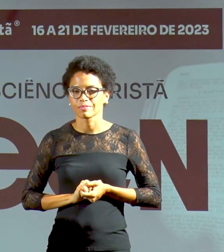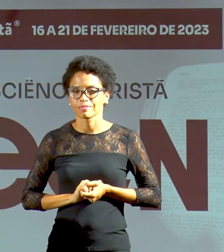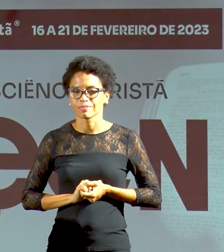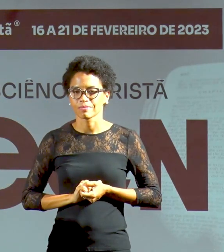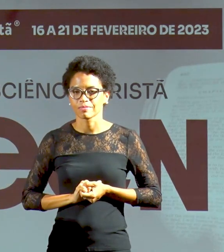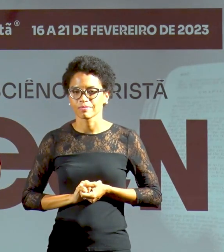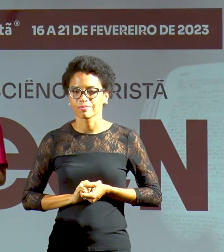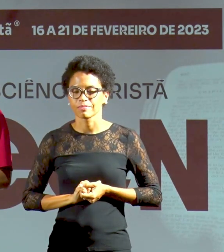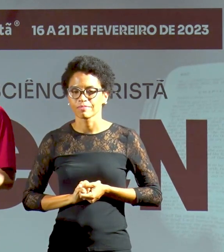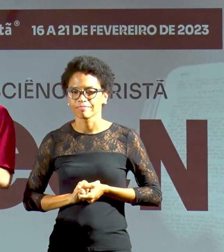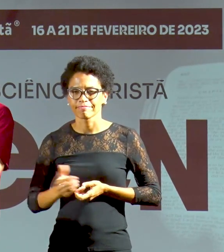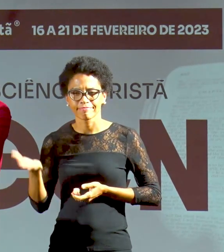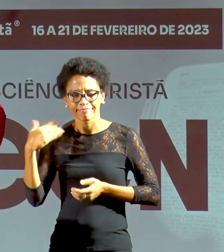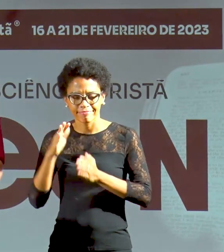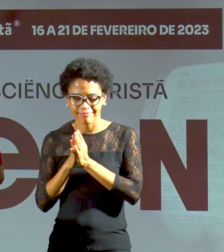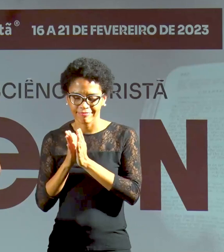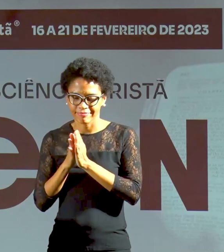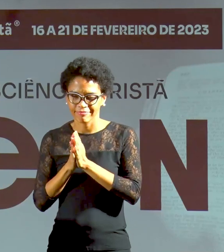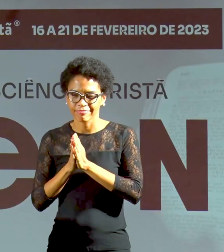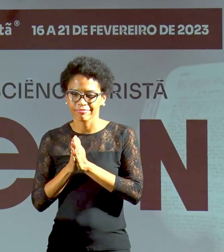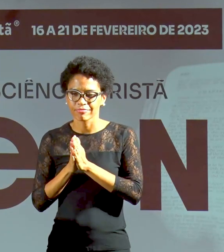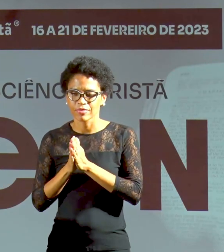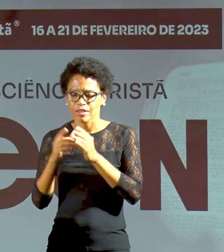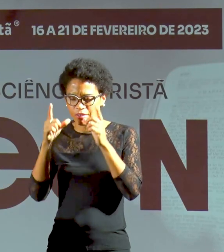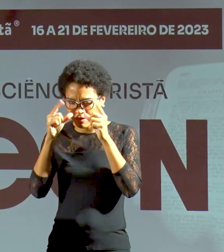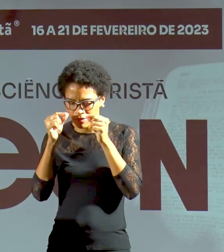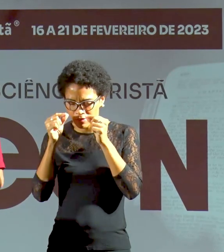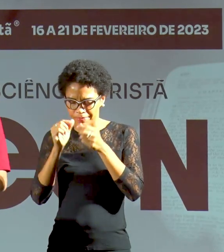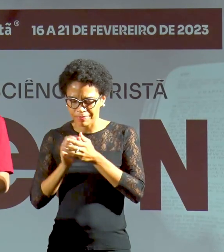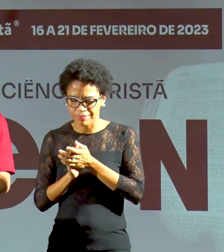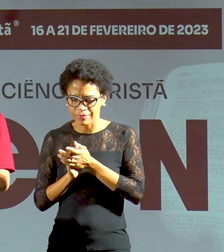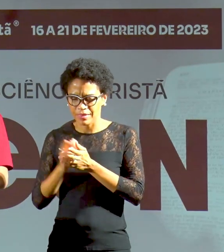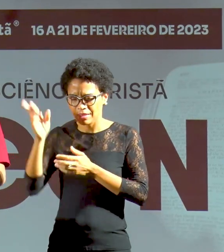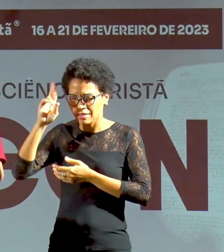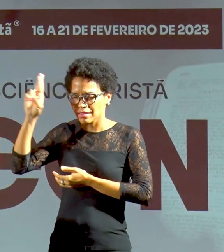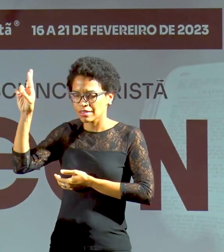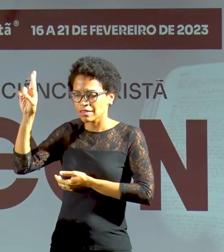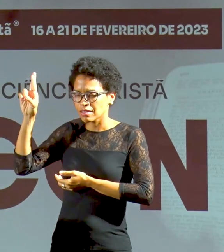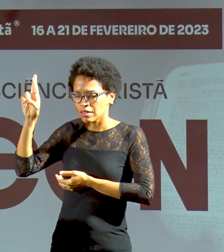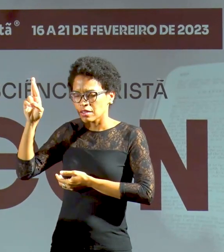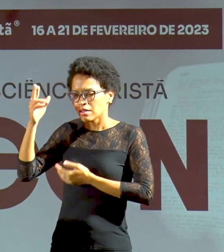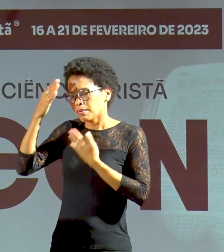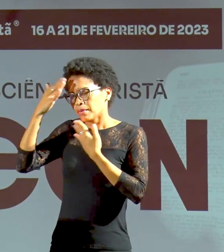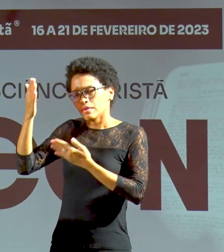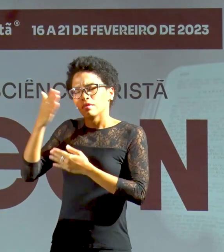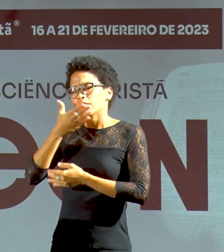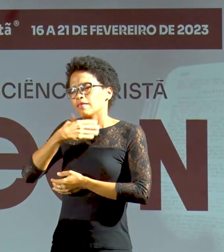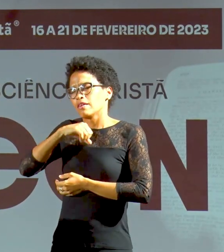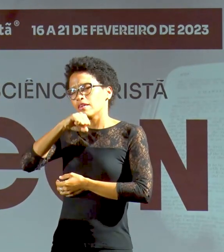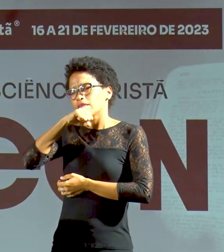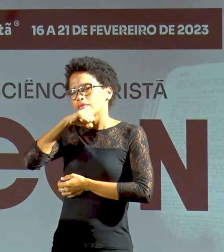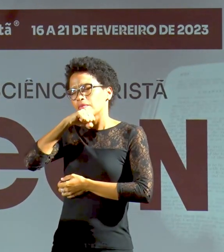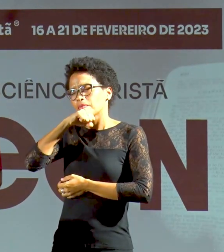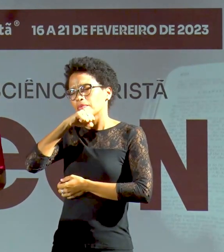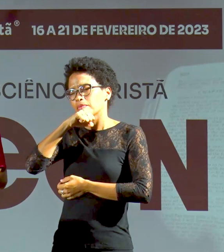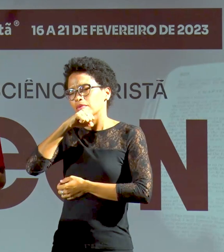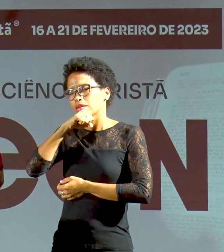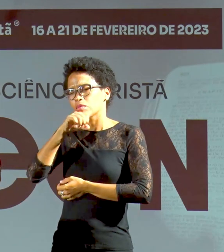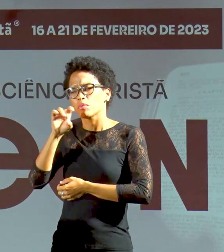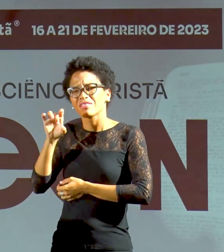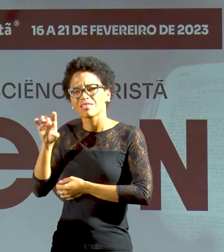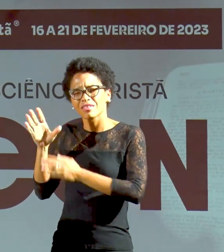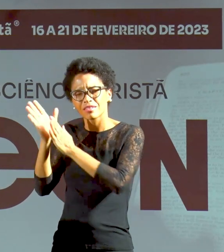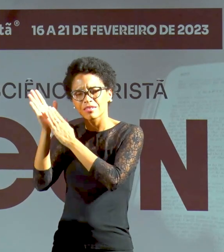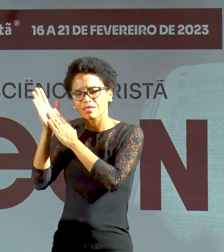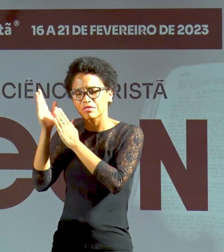tranquilo feche os olhos Senhor obrigado pai obrigado por essa noite tão especial obrigado pelos louvores que